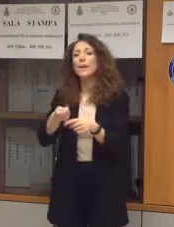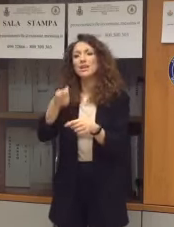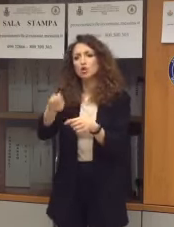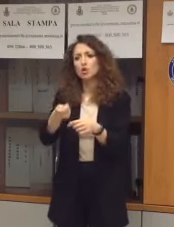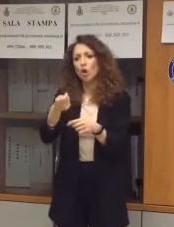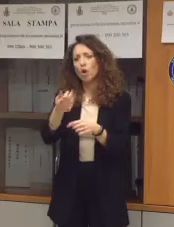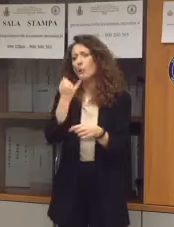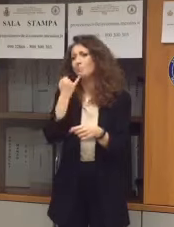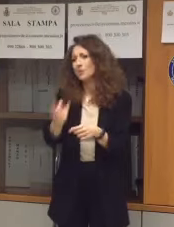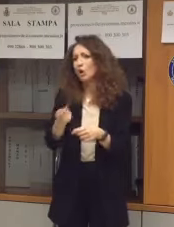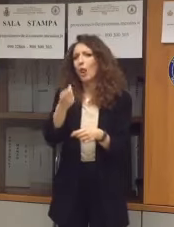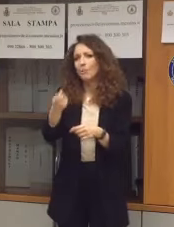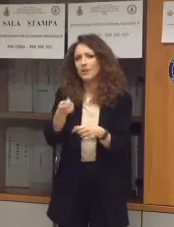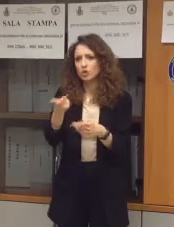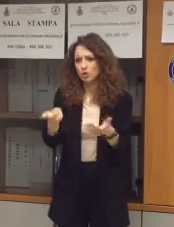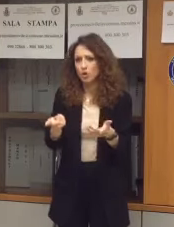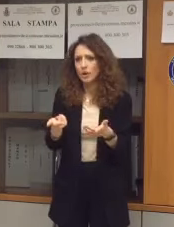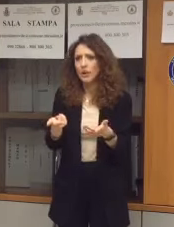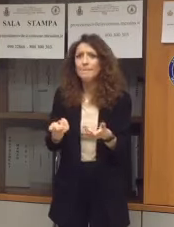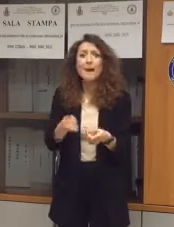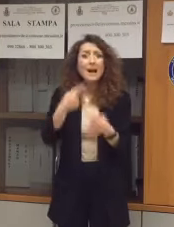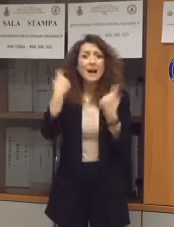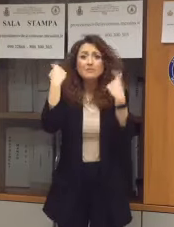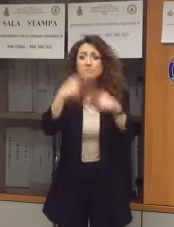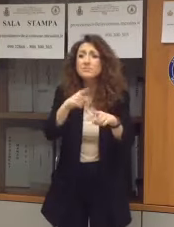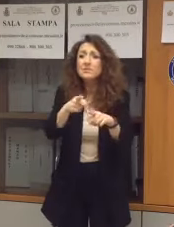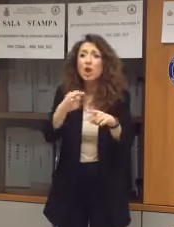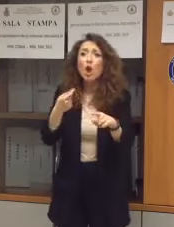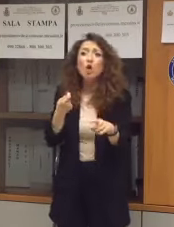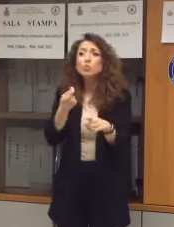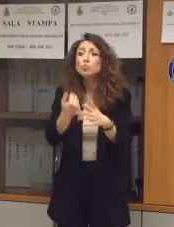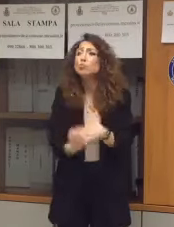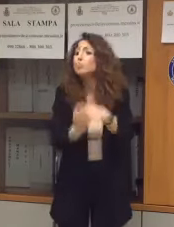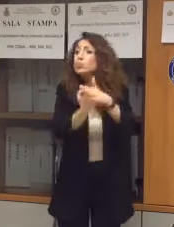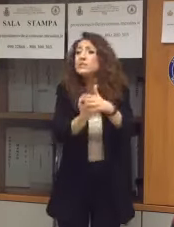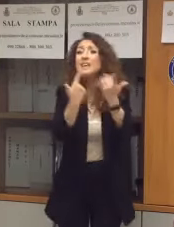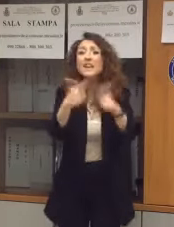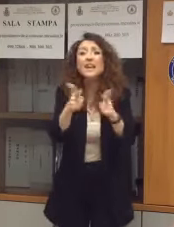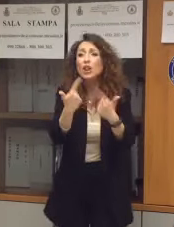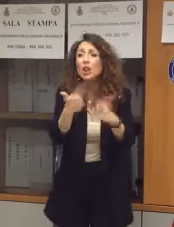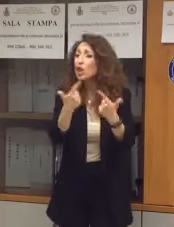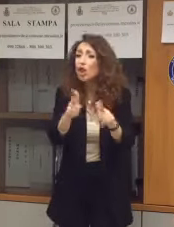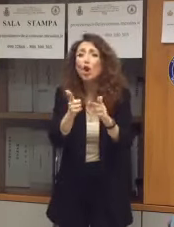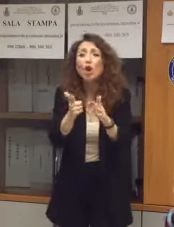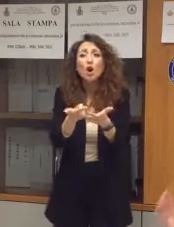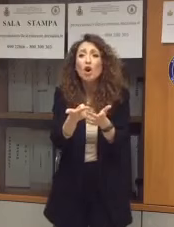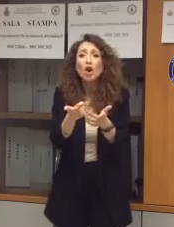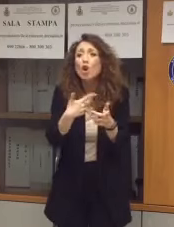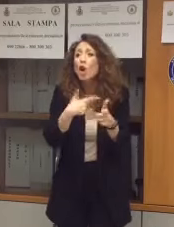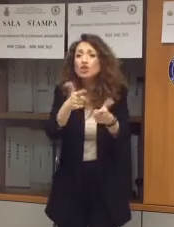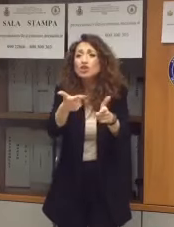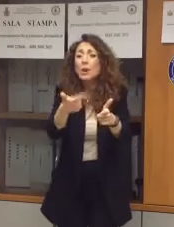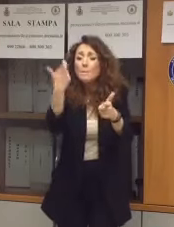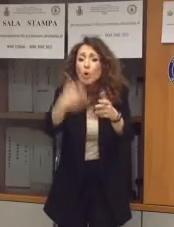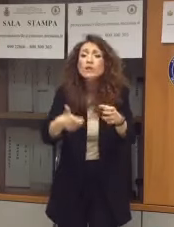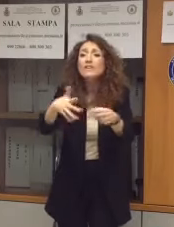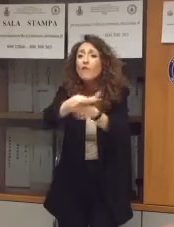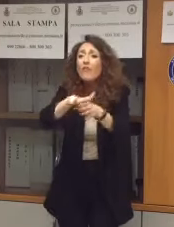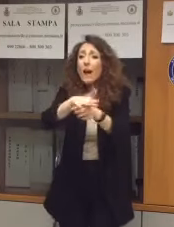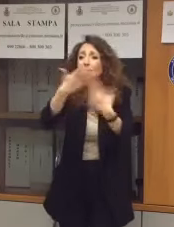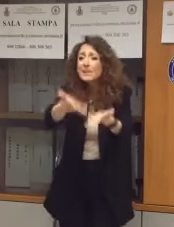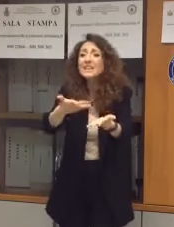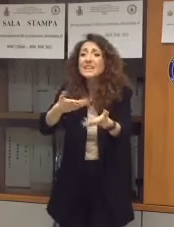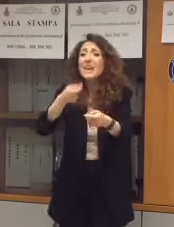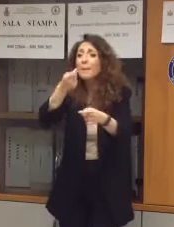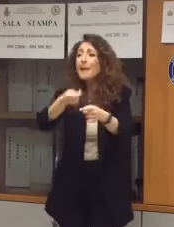per quante sono. Purtroppo non gli tocca il sussidio, non ci posso fare niente, perché comanda il nucleo familiare.